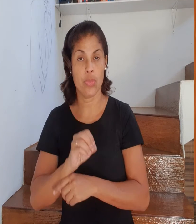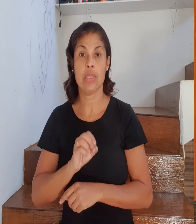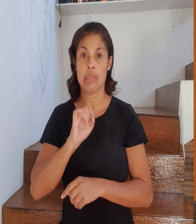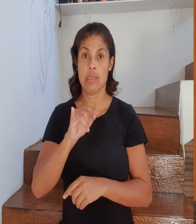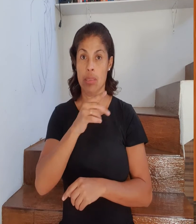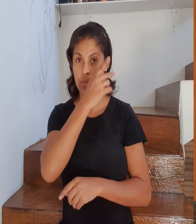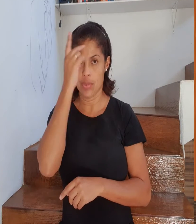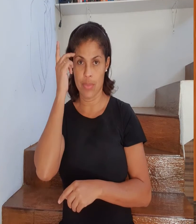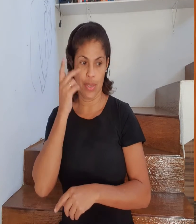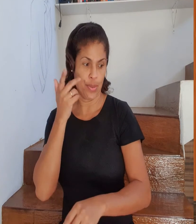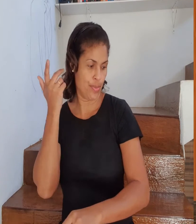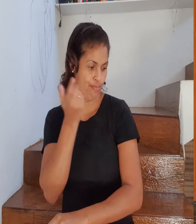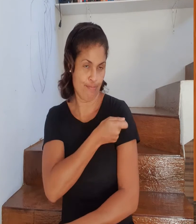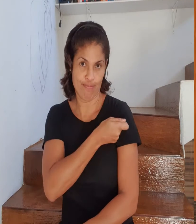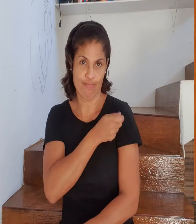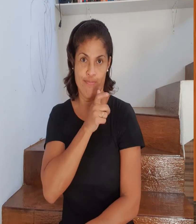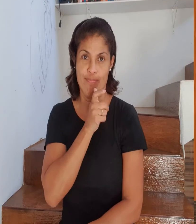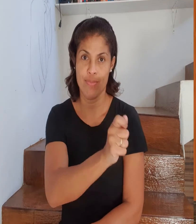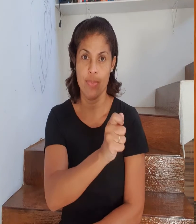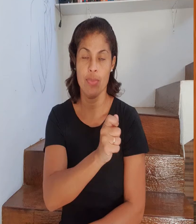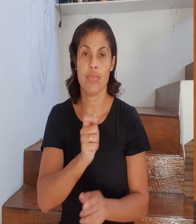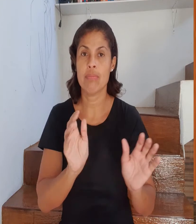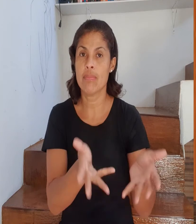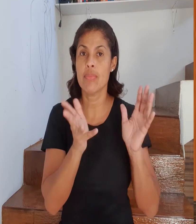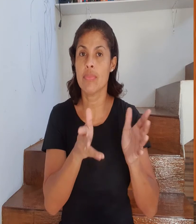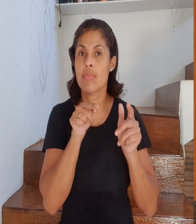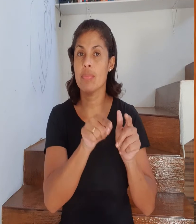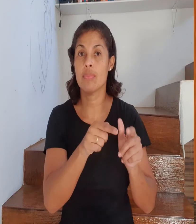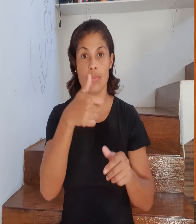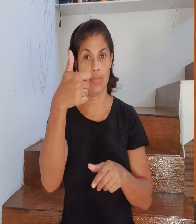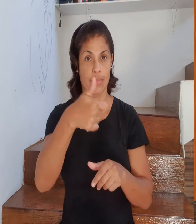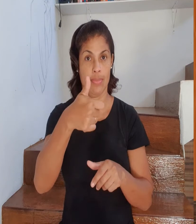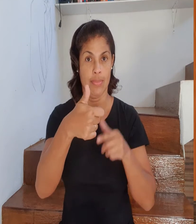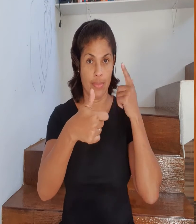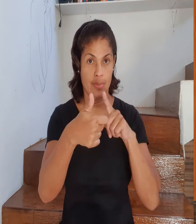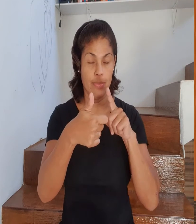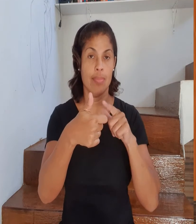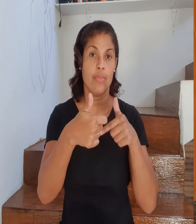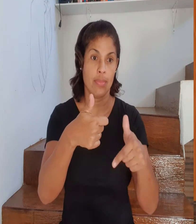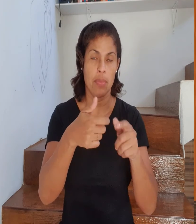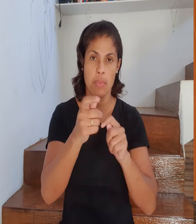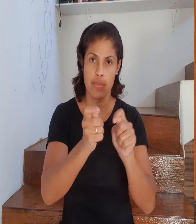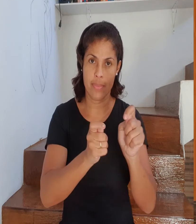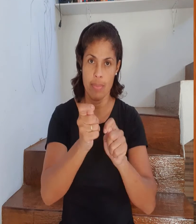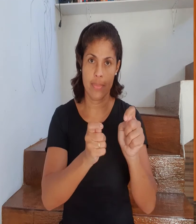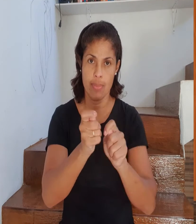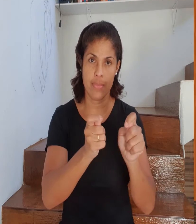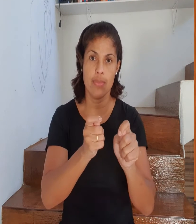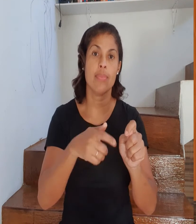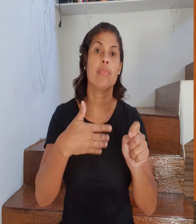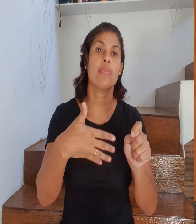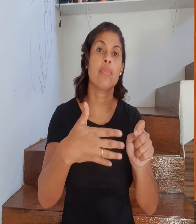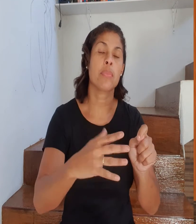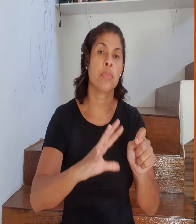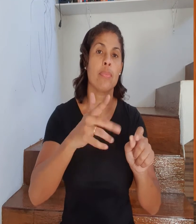Quando vacinamos uma pessoa, o que fazemos, na verdade, é induzir uma resposta primária, mas de forma